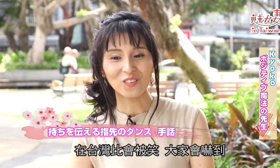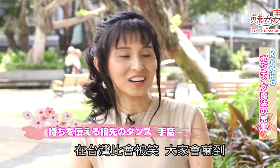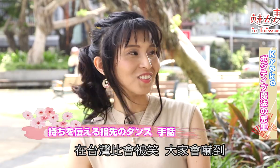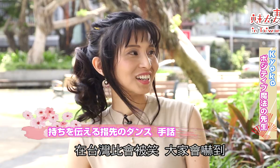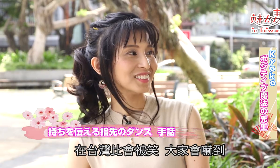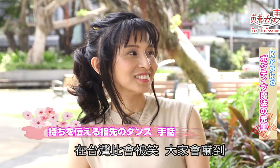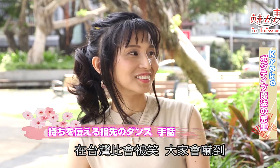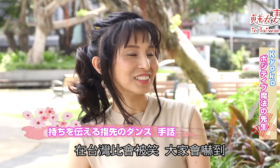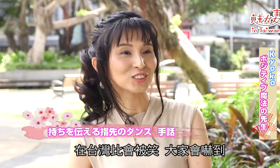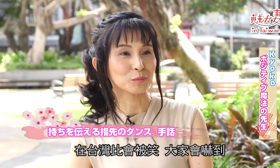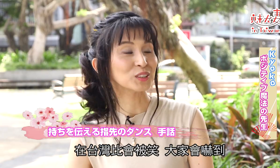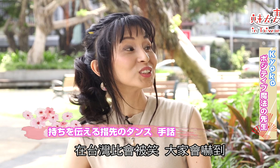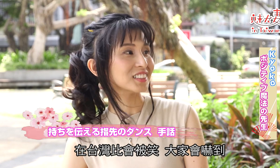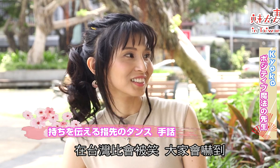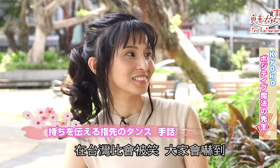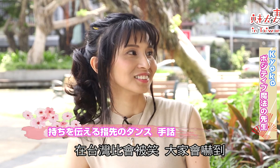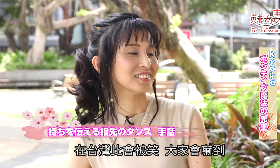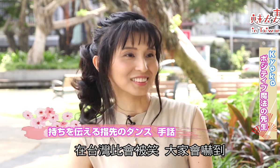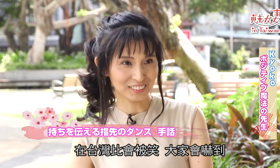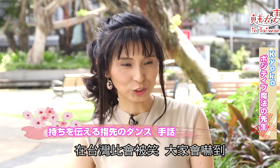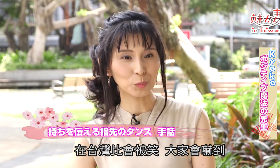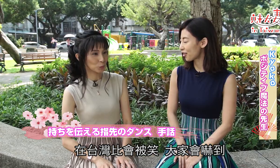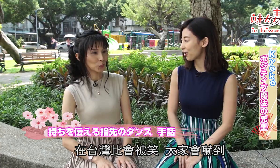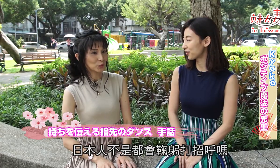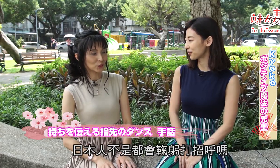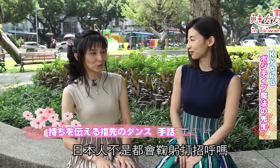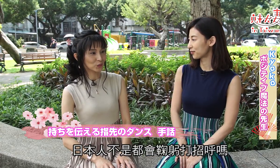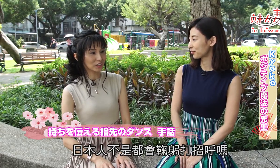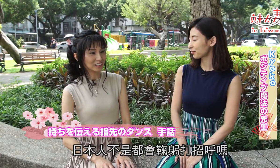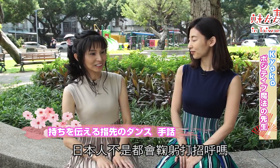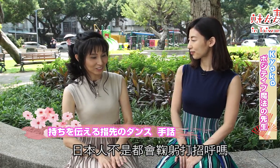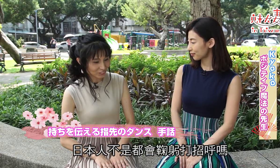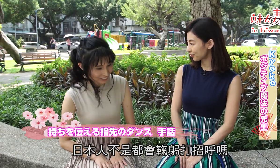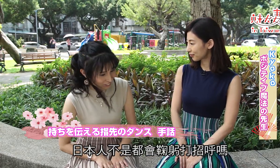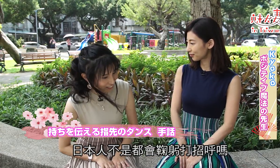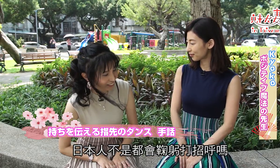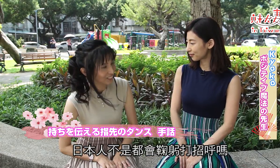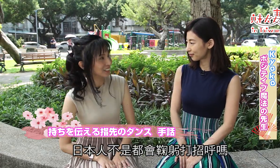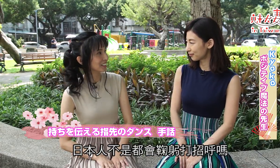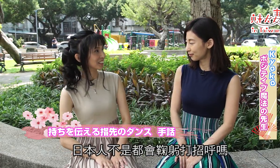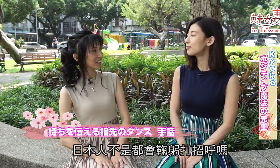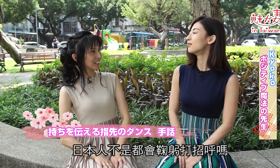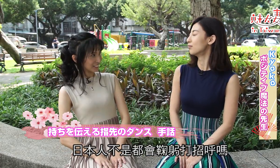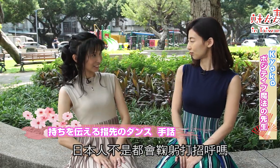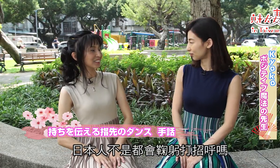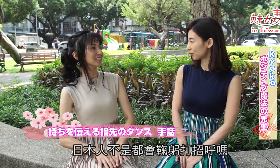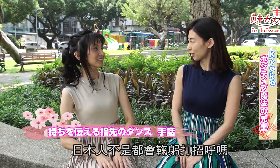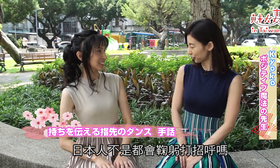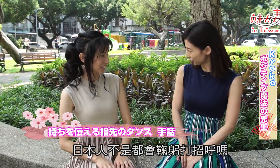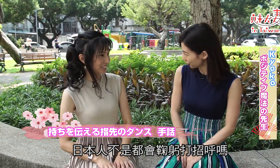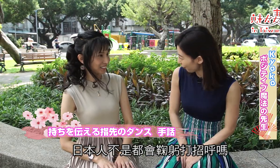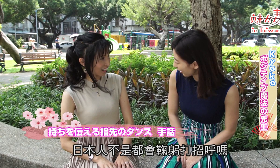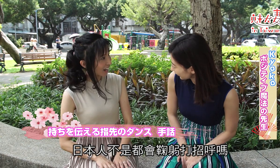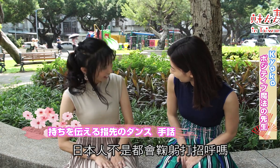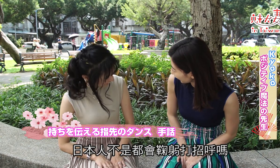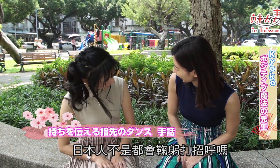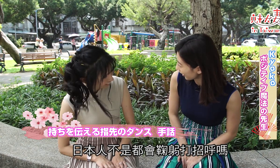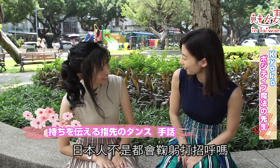笑われるっていうか、はい、びっくりされるんですけども、はいはい、日本の方ってこうやってお辞儀をして挨拶するじゃないですか。 普通の挨拶 的に、はい、そうです